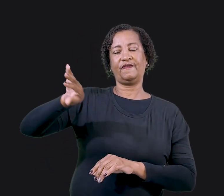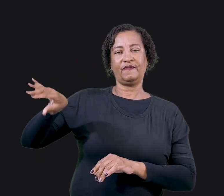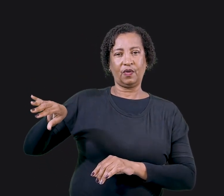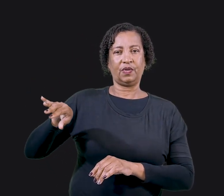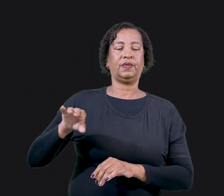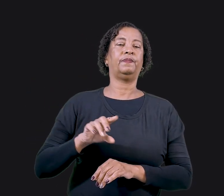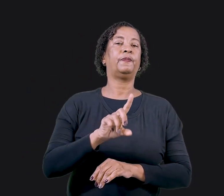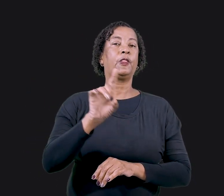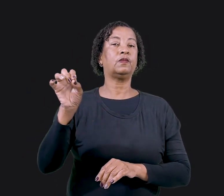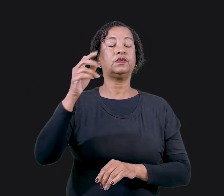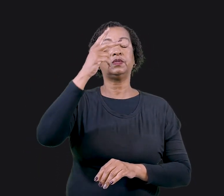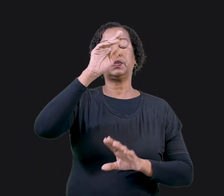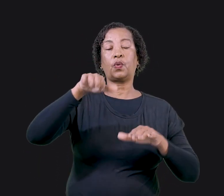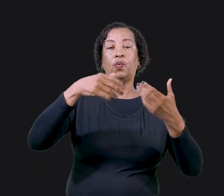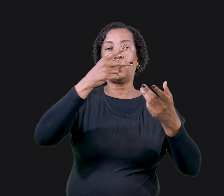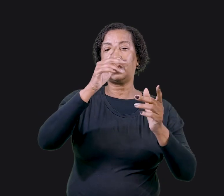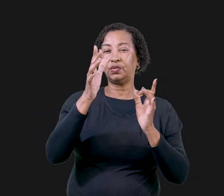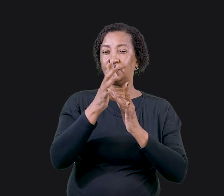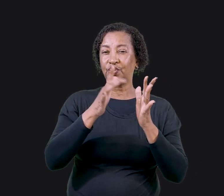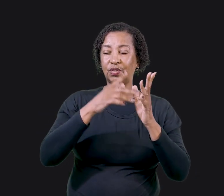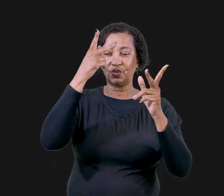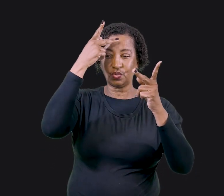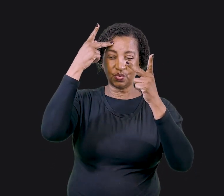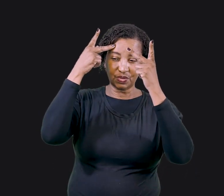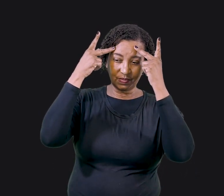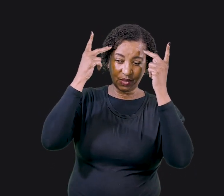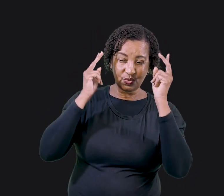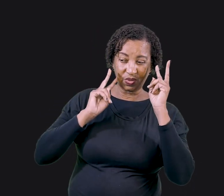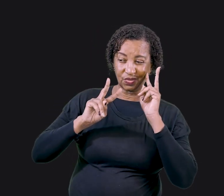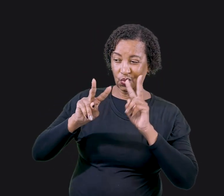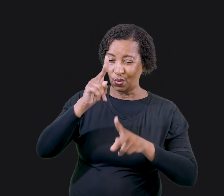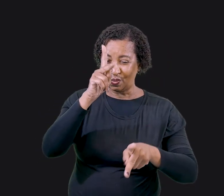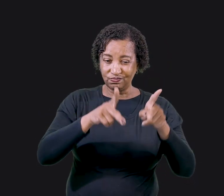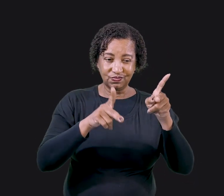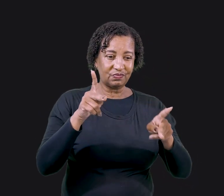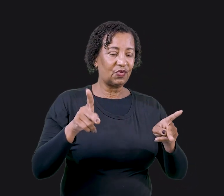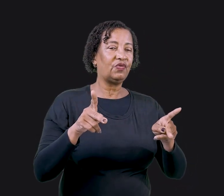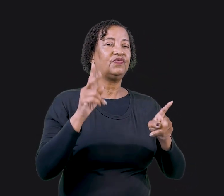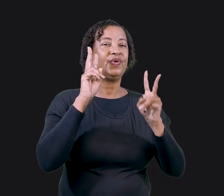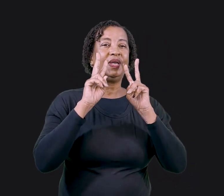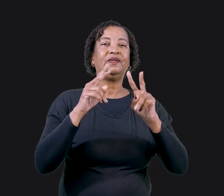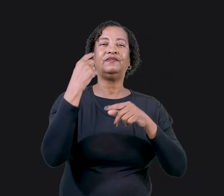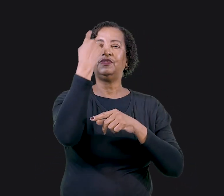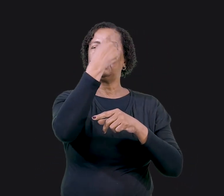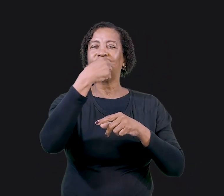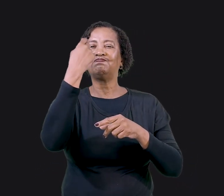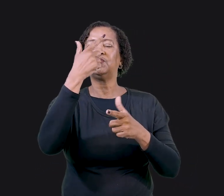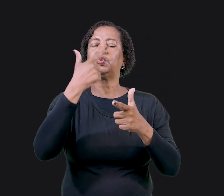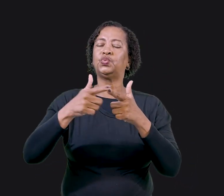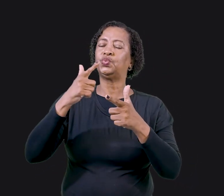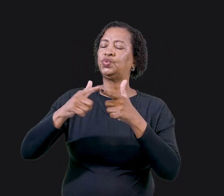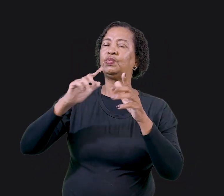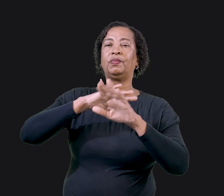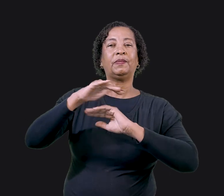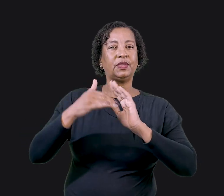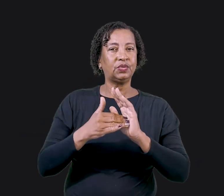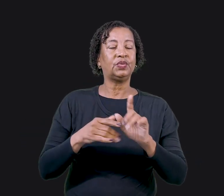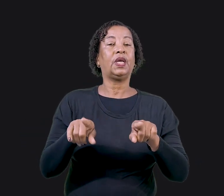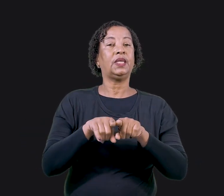Jesus olhou para as multidões, ele viu estampados nos rostos das pessoas todos os seus problemas. Também está registrado que Jesus teve